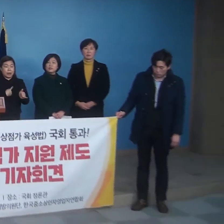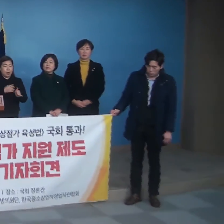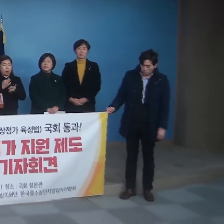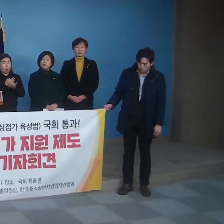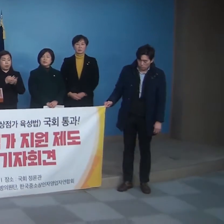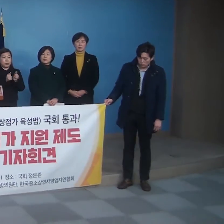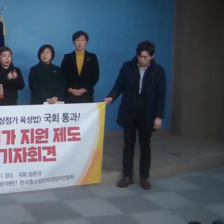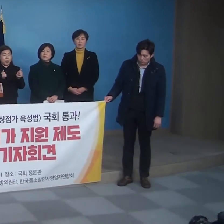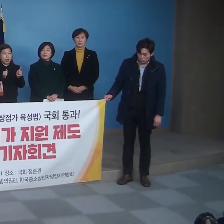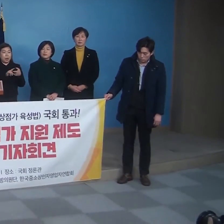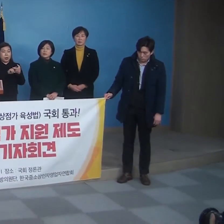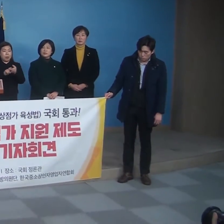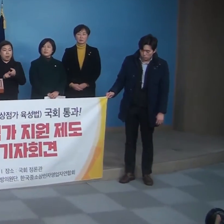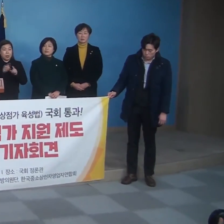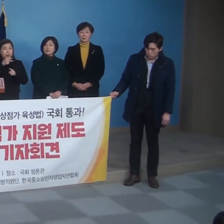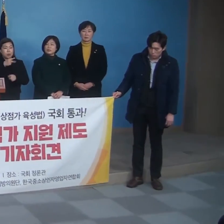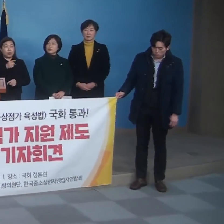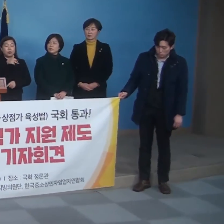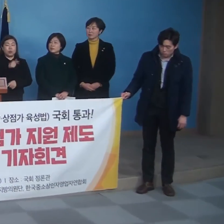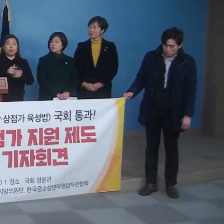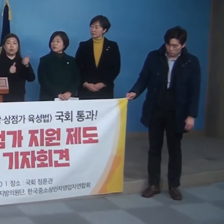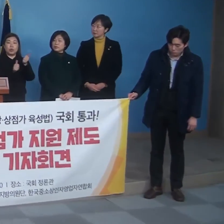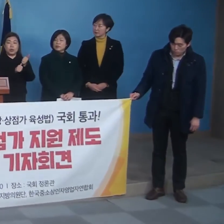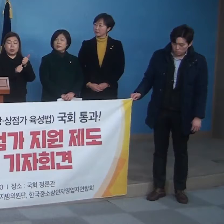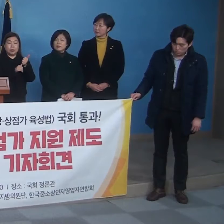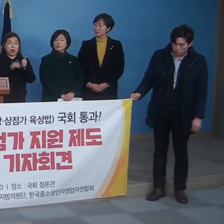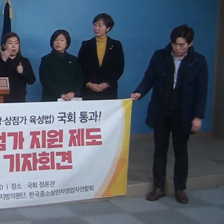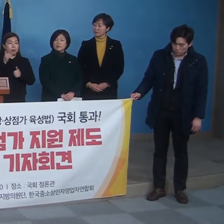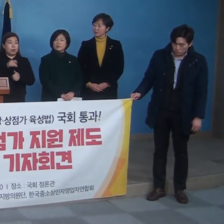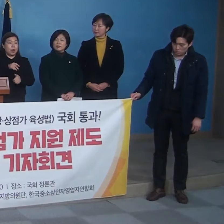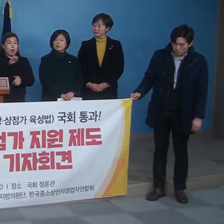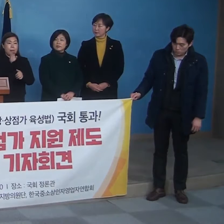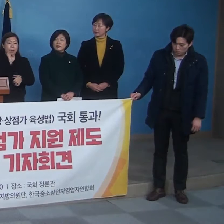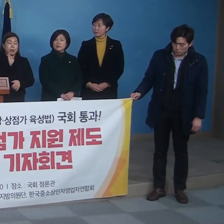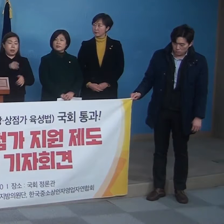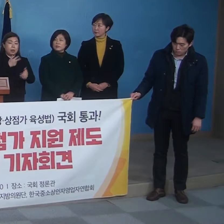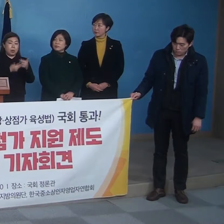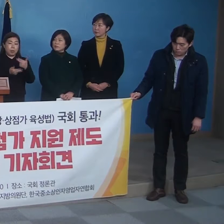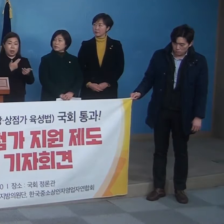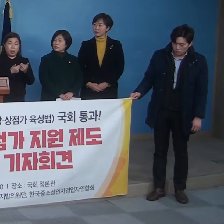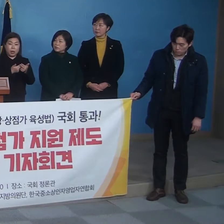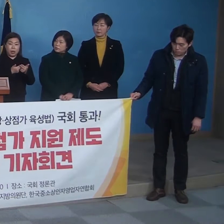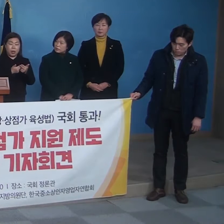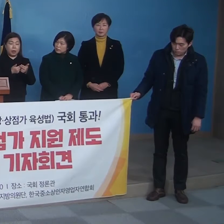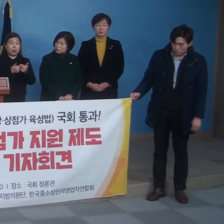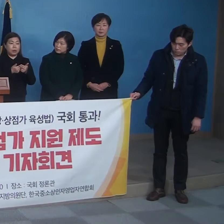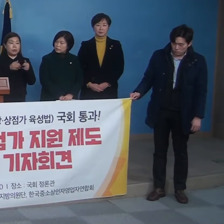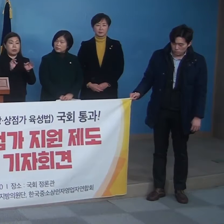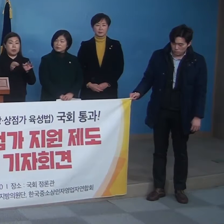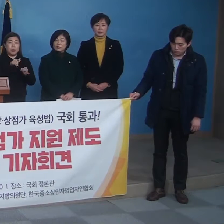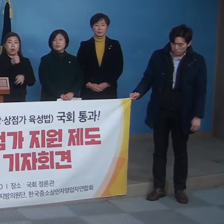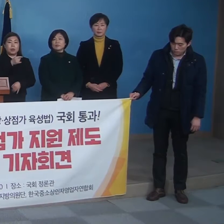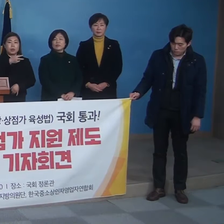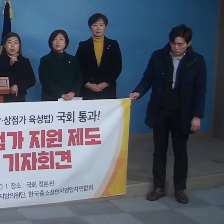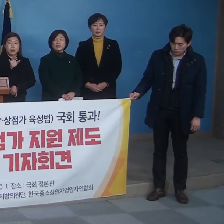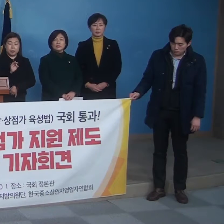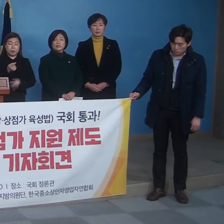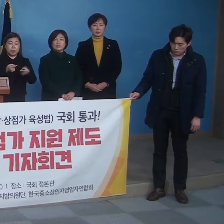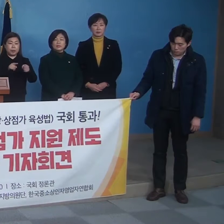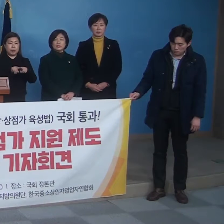한국중소상인자영업자 연합회 이동주 부회장 오셨습니다. 한국마트협회 김성민 회장 함께해 주셨습니다.